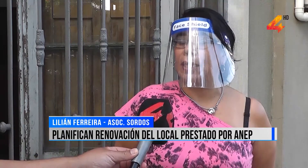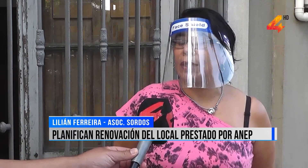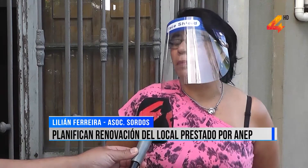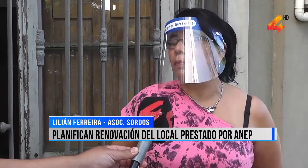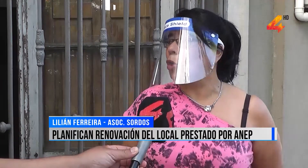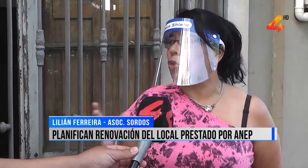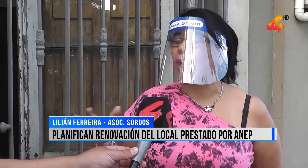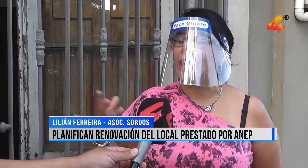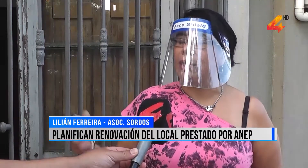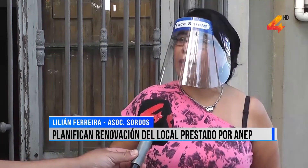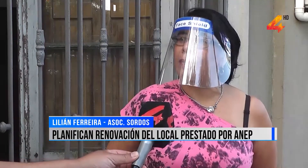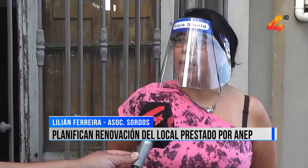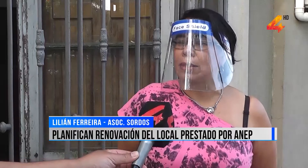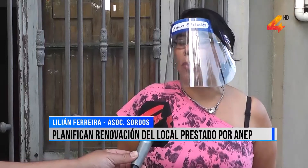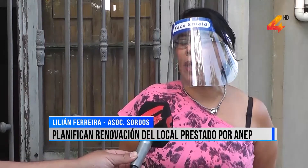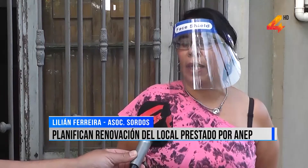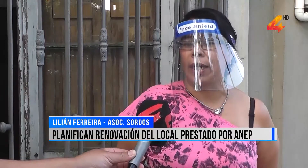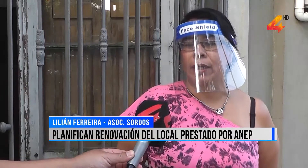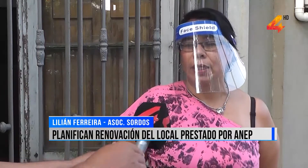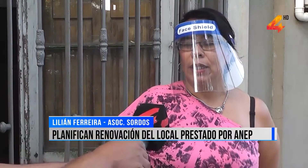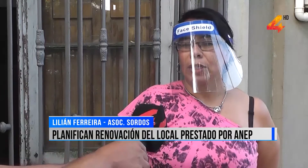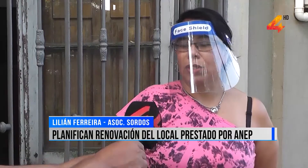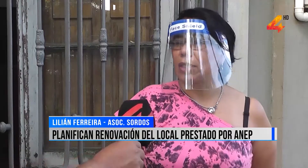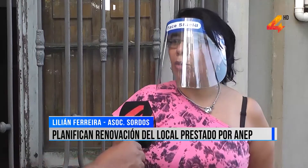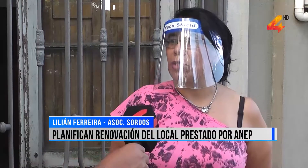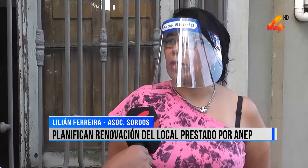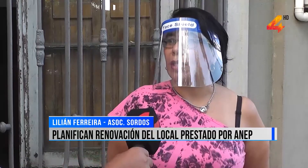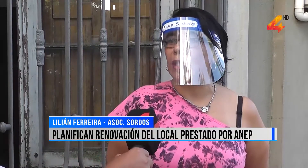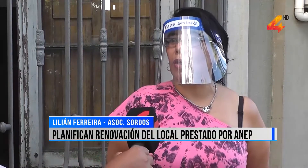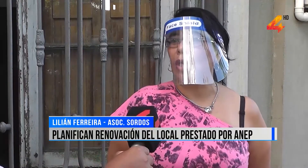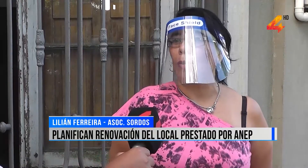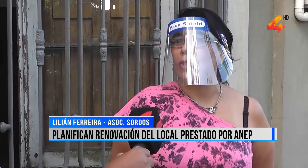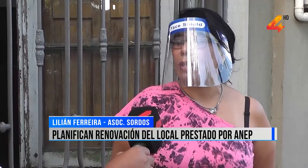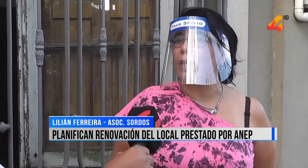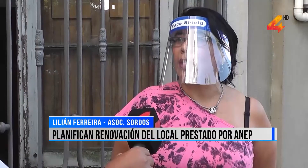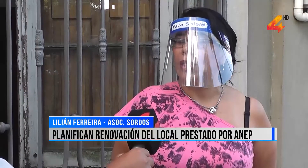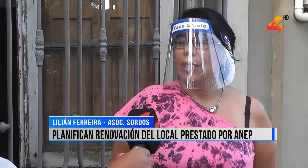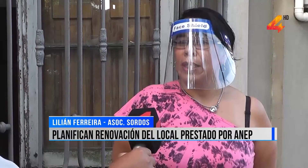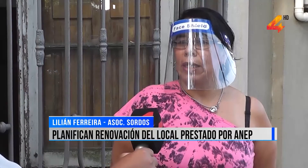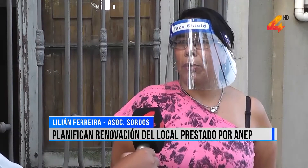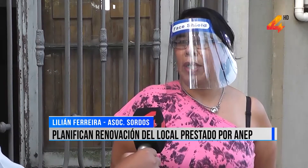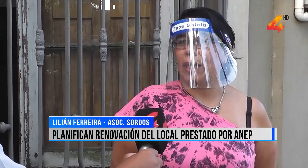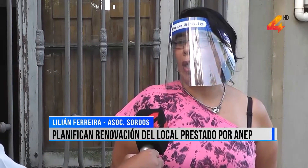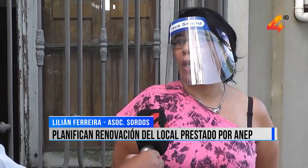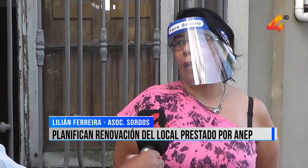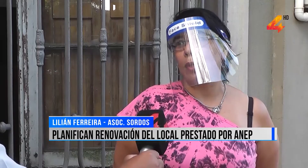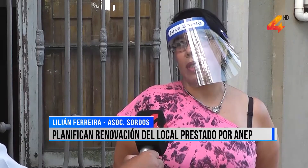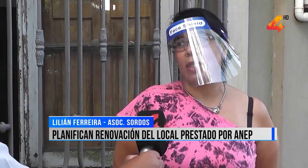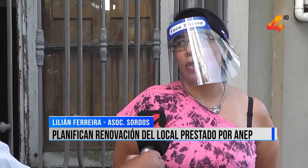controlar y ver que se podía arreglar. Entonces esta comisión está tratando ahora lo posible de poder arreglar el local, porque si no